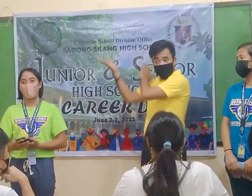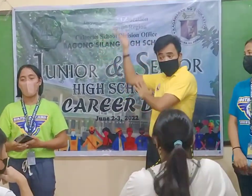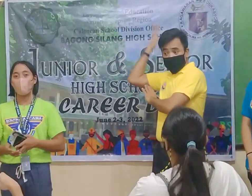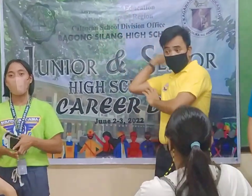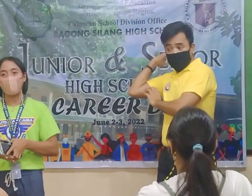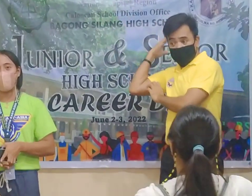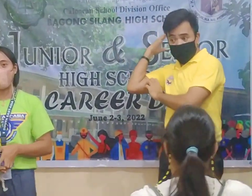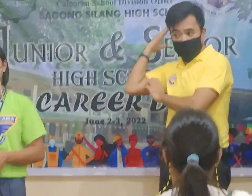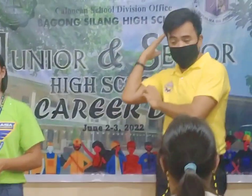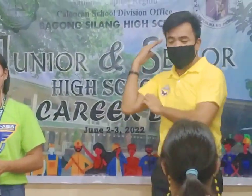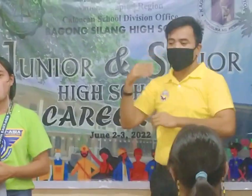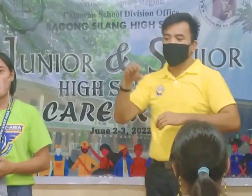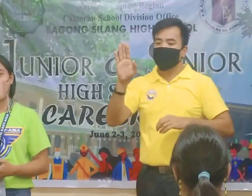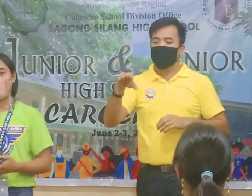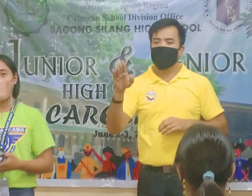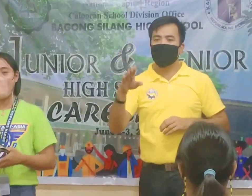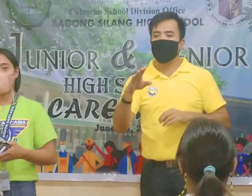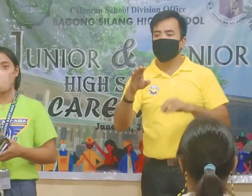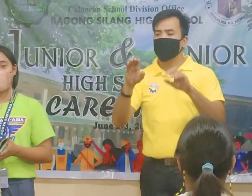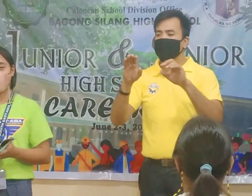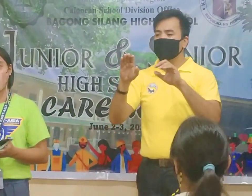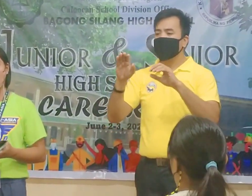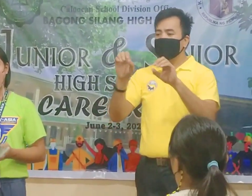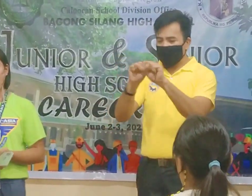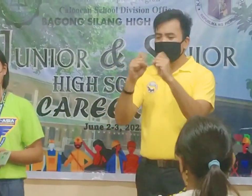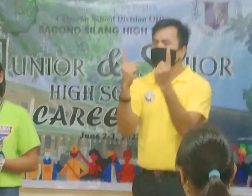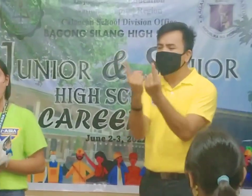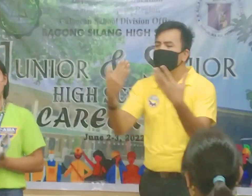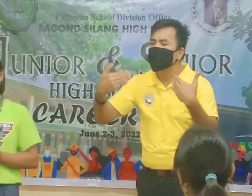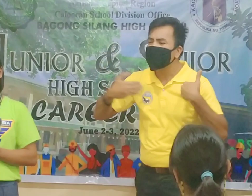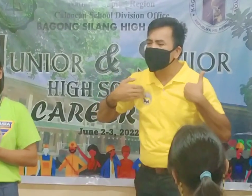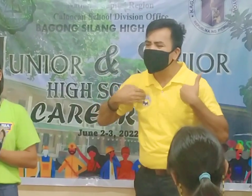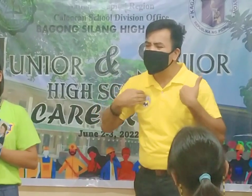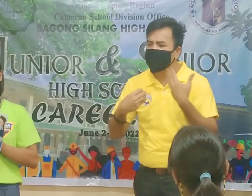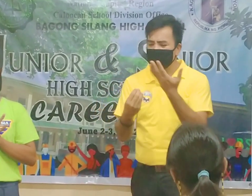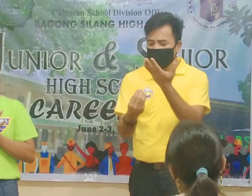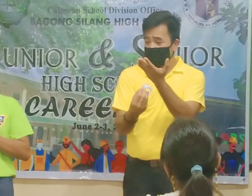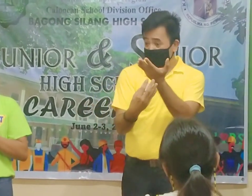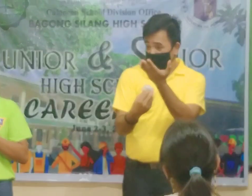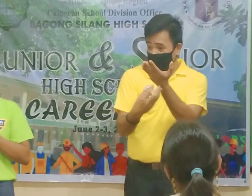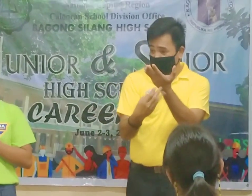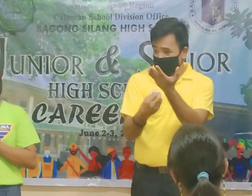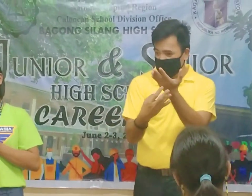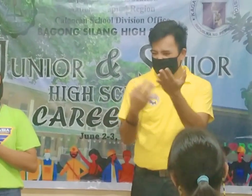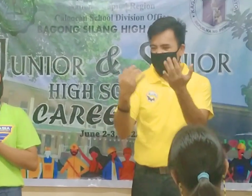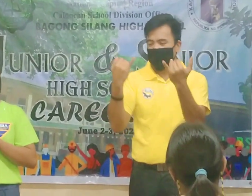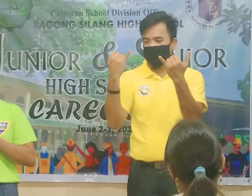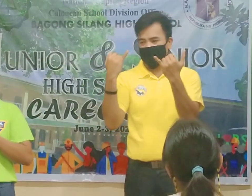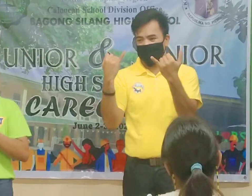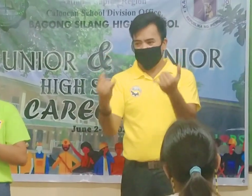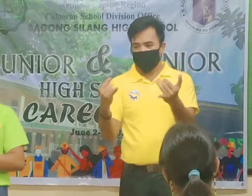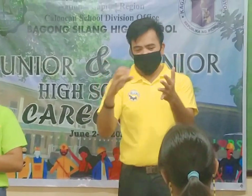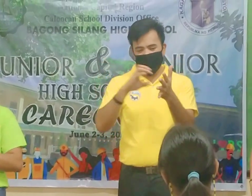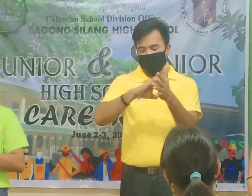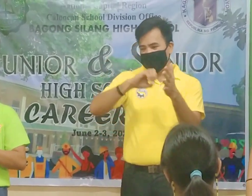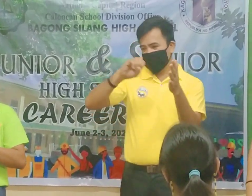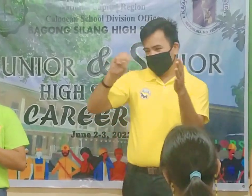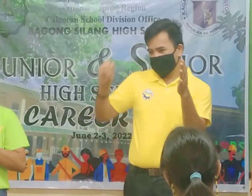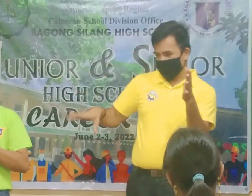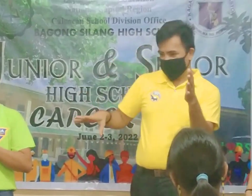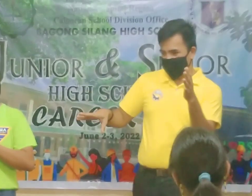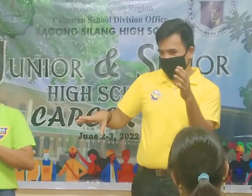tayong cookery sa ating mga student. So, ngayon po, siguro nire-raise din natin yan